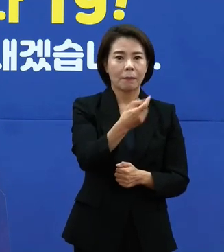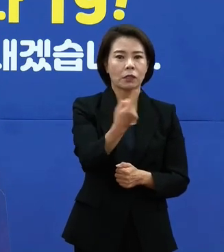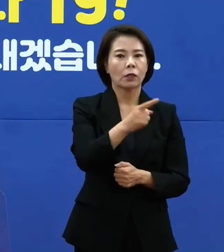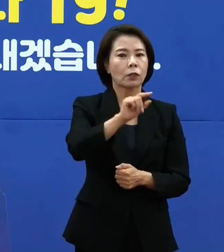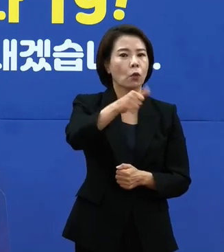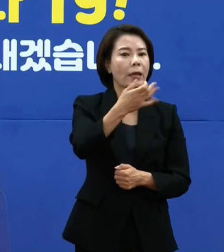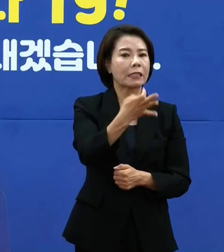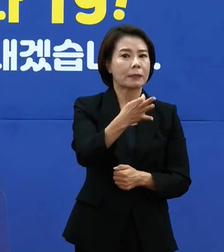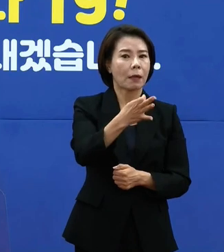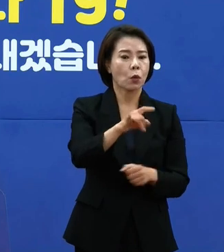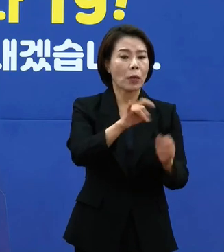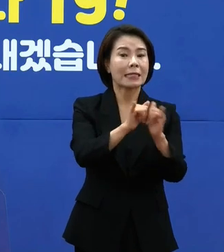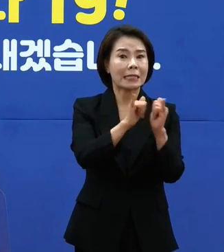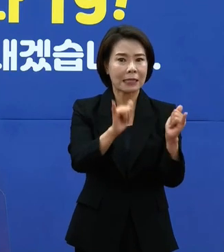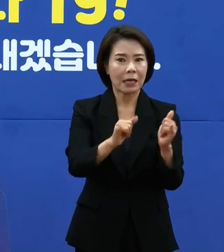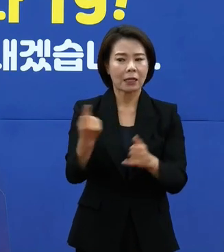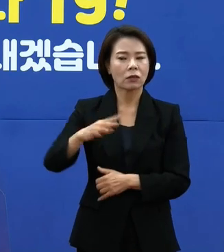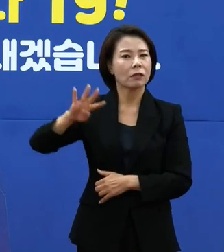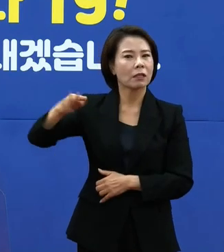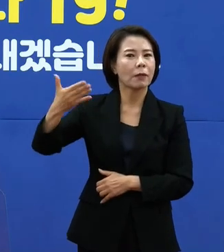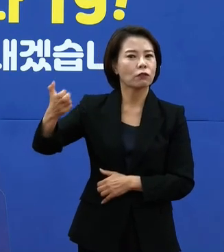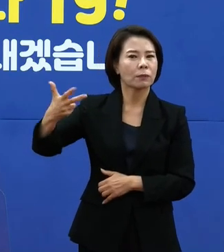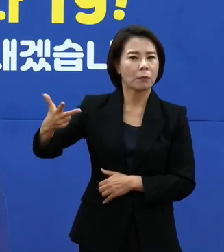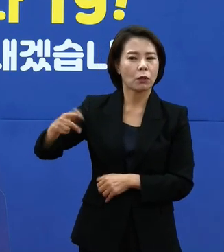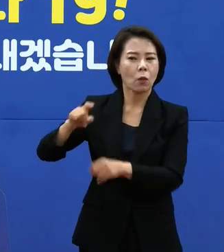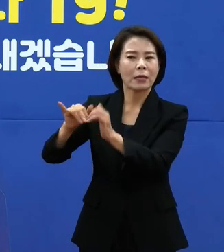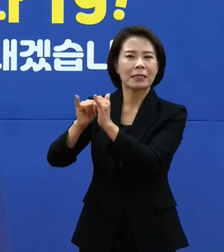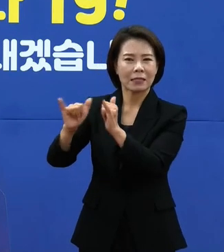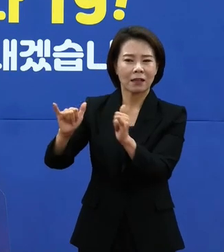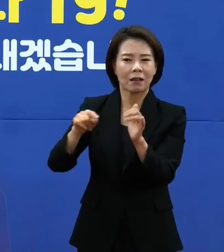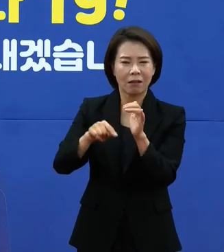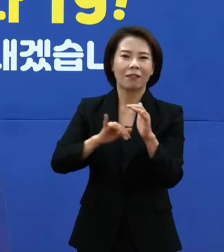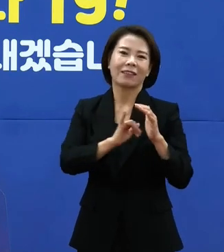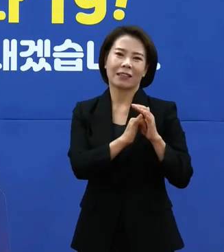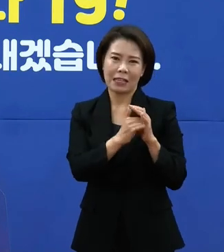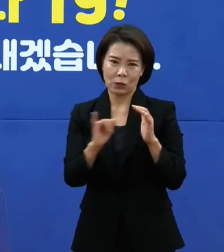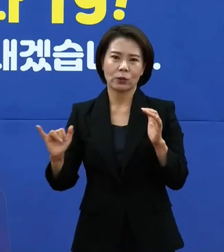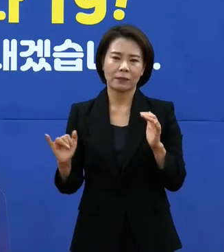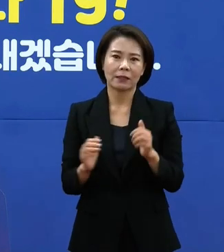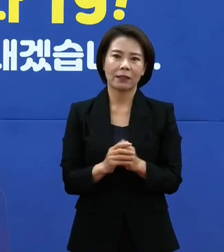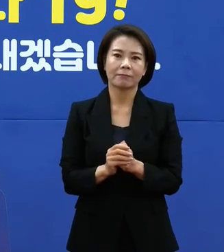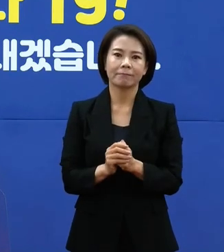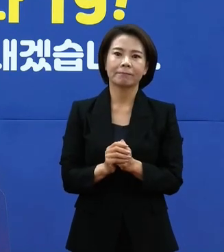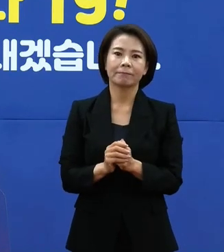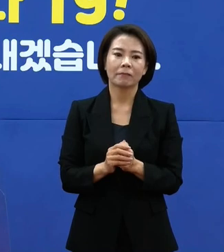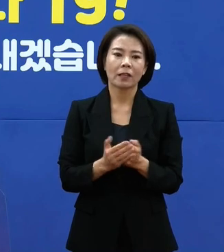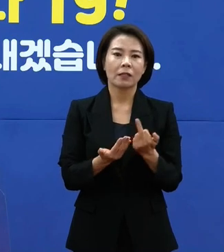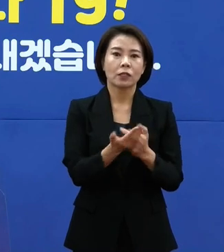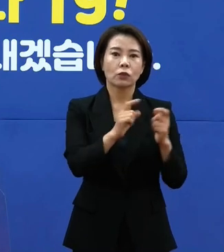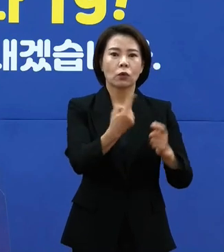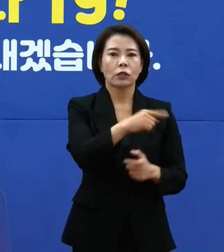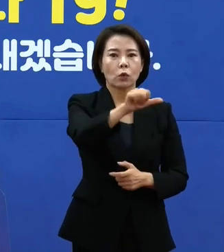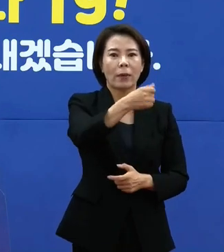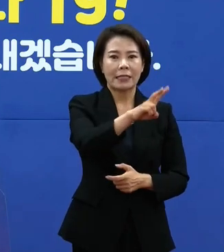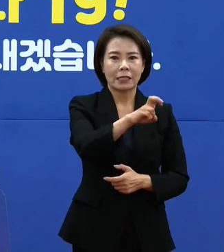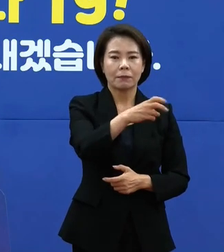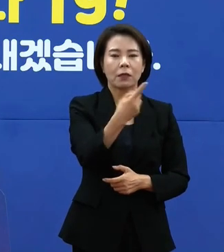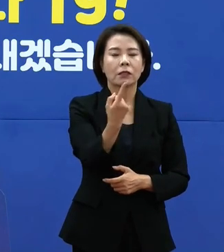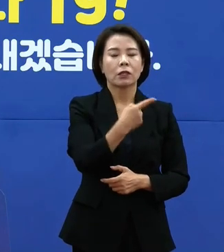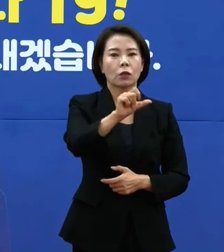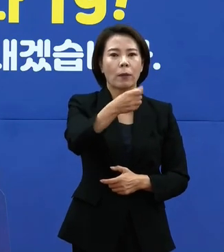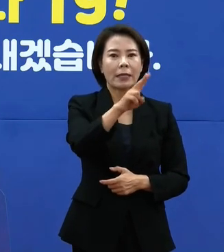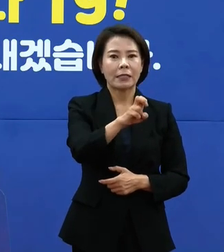1514번 확진자 역시 1497번 확진자의 가족입니다. 제주 1520,